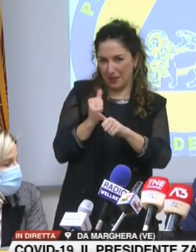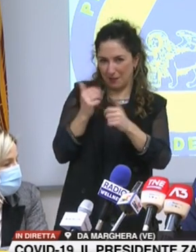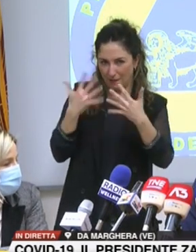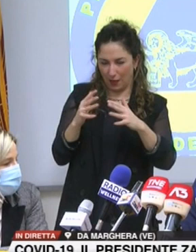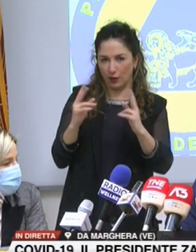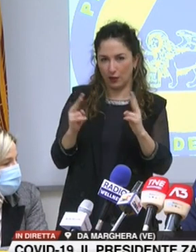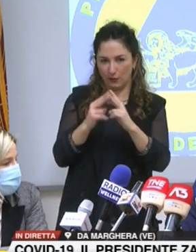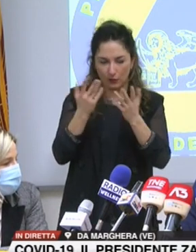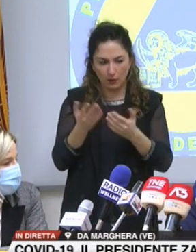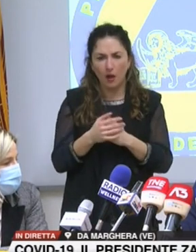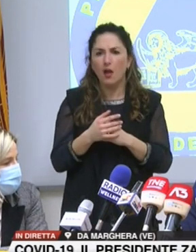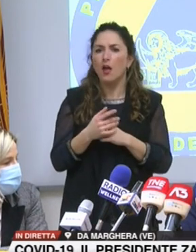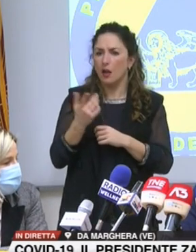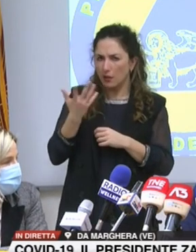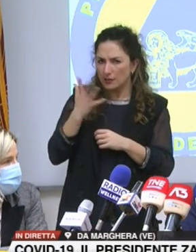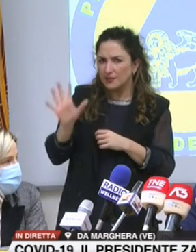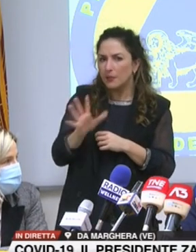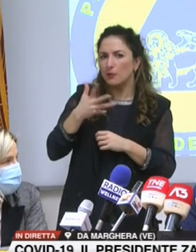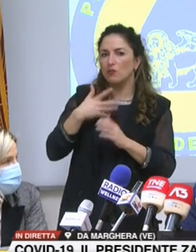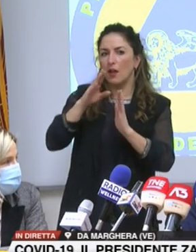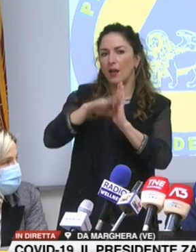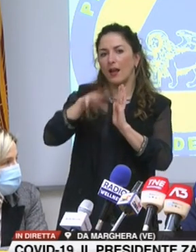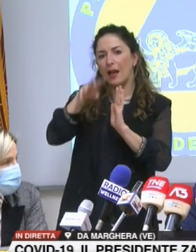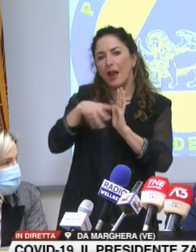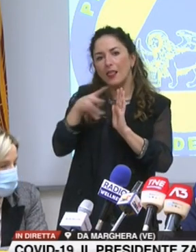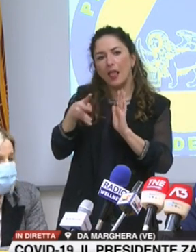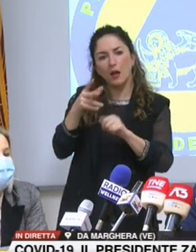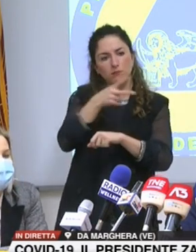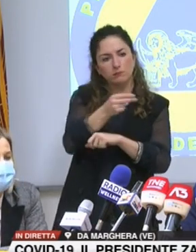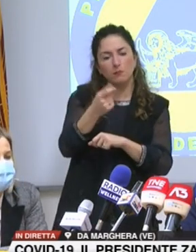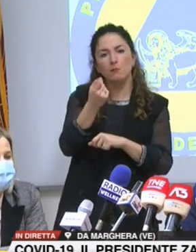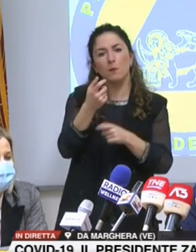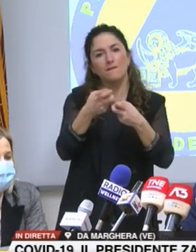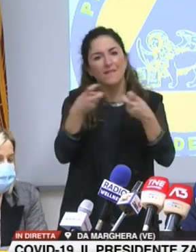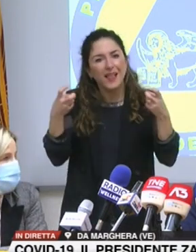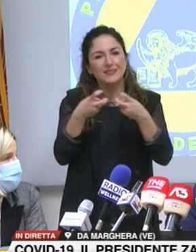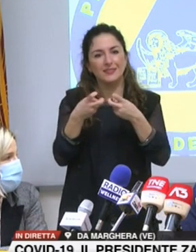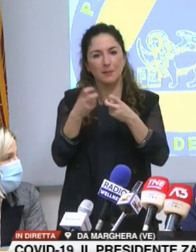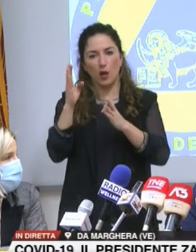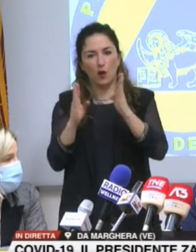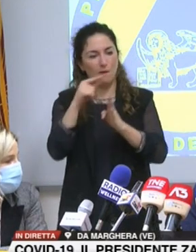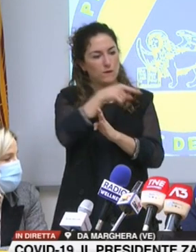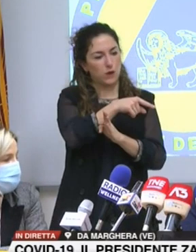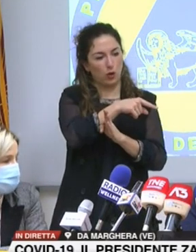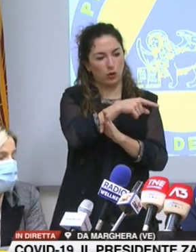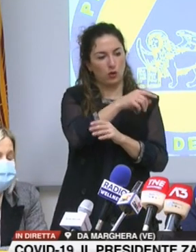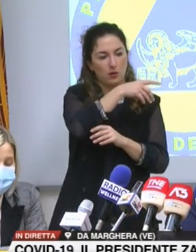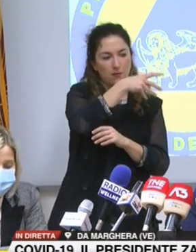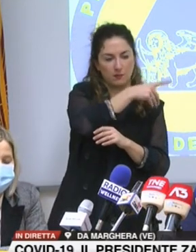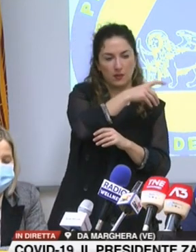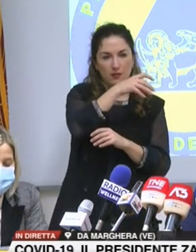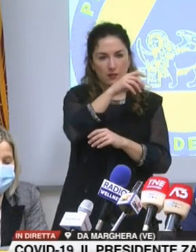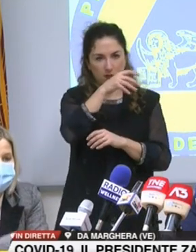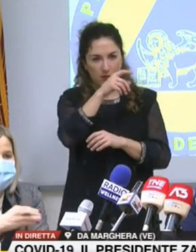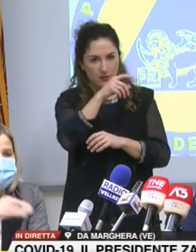e pare che abbia un calendario di somministrazione un po' più flessibile degli altri due vaccini, nel senso che sono due dosi,